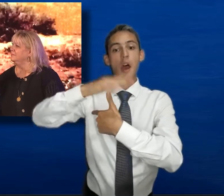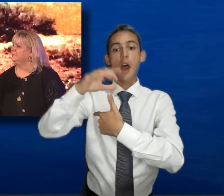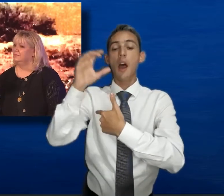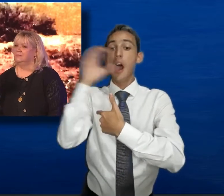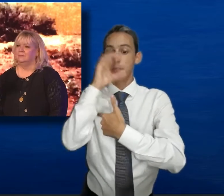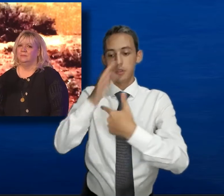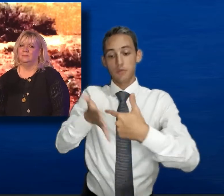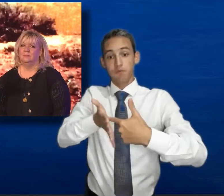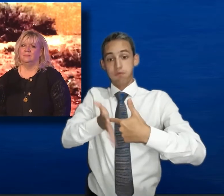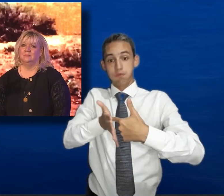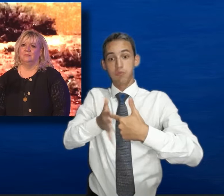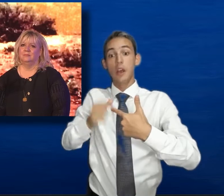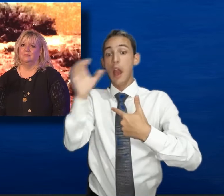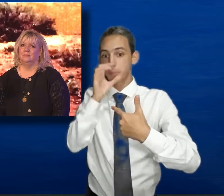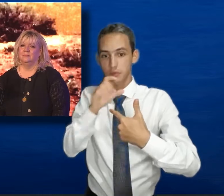Quando